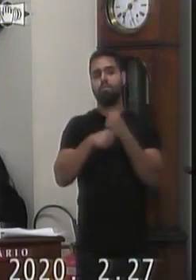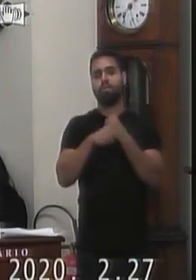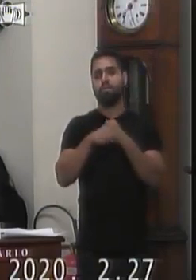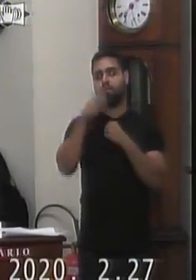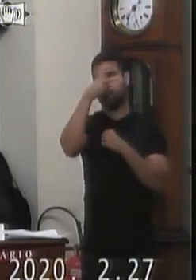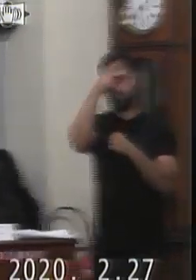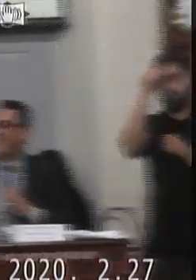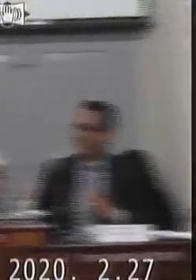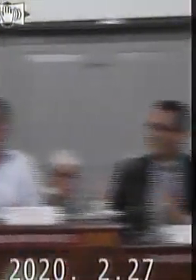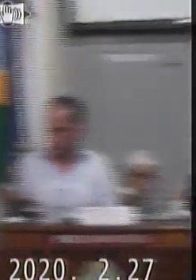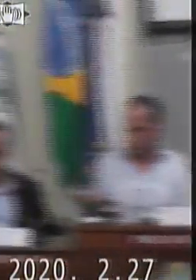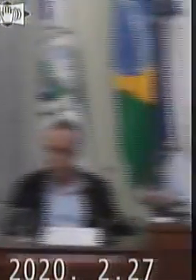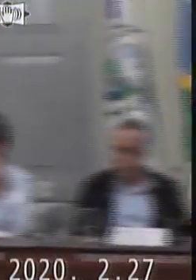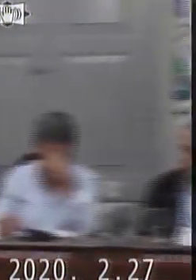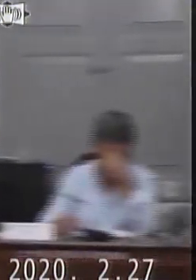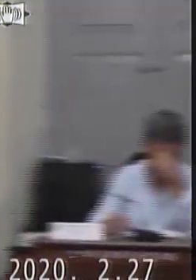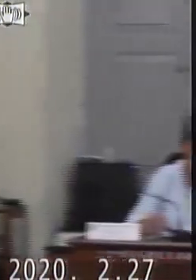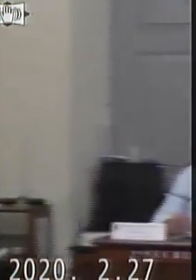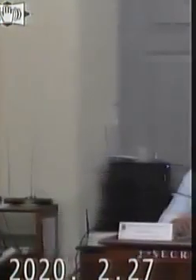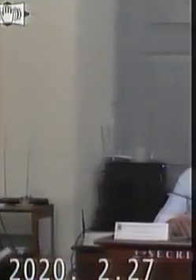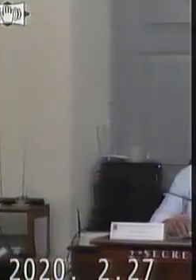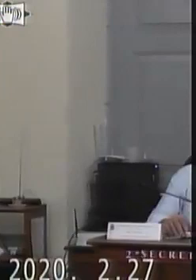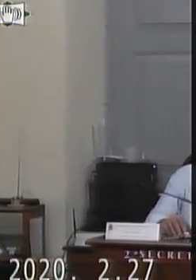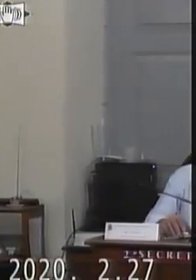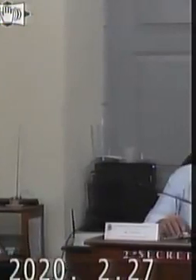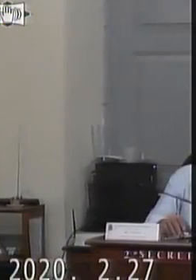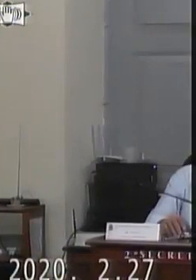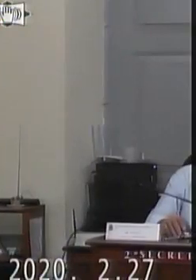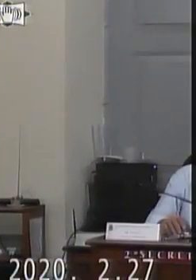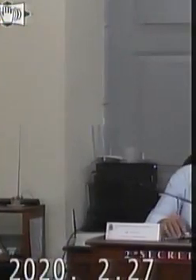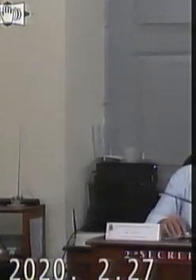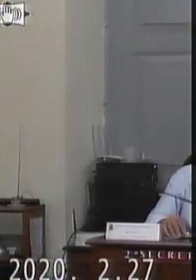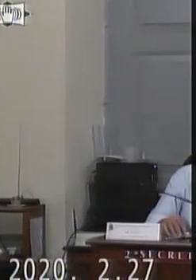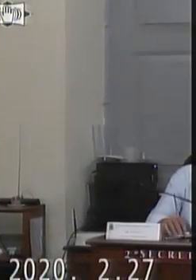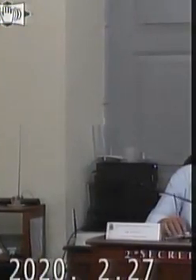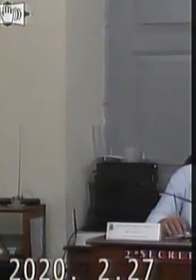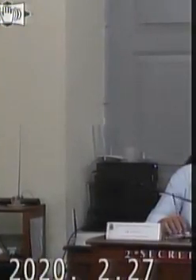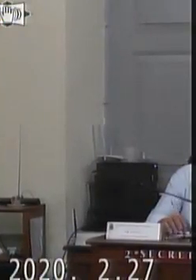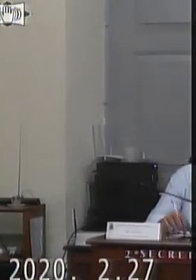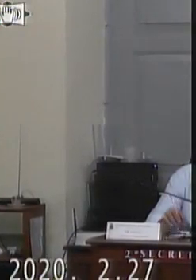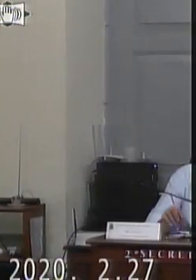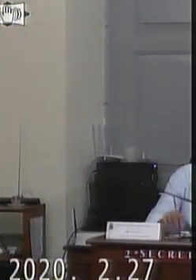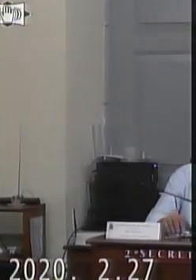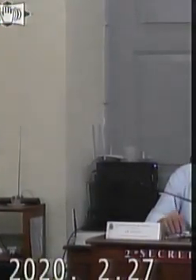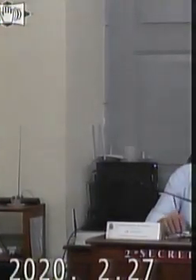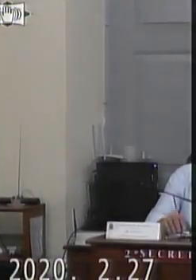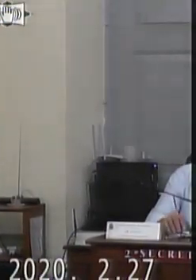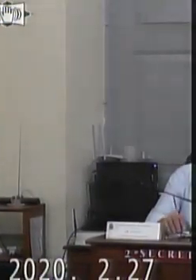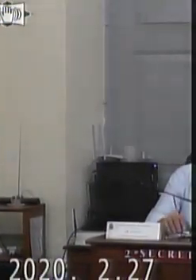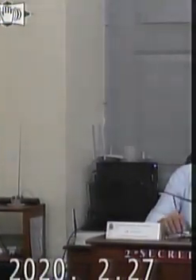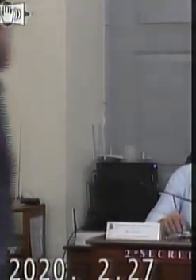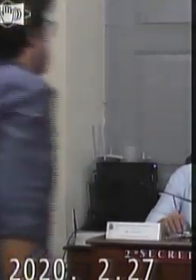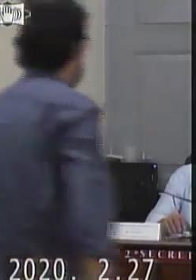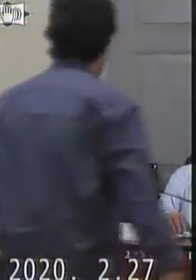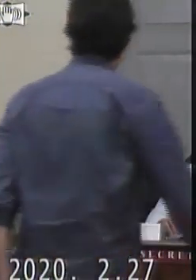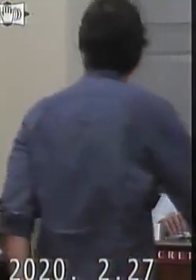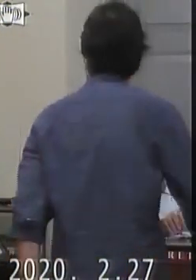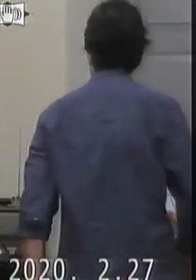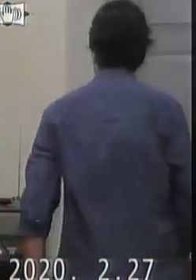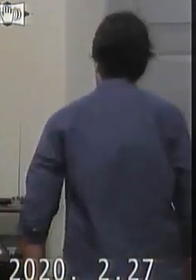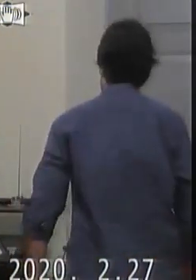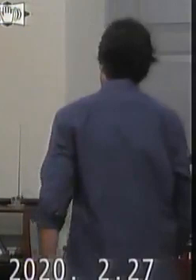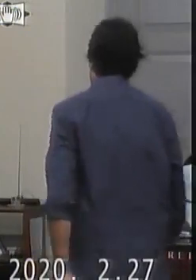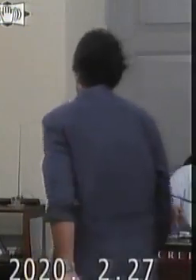nem teve, presidente, gasto, né? A CIVA que organizou o carnaval. Então é só isso, é só para dizer que tem sempre alguém